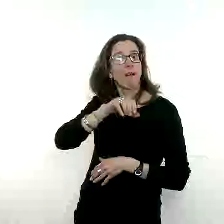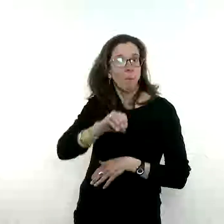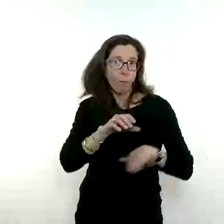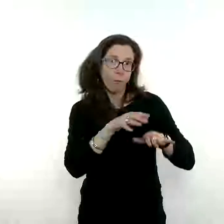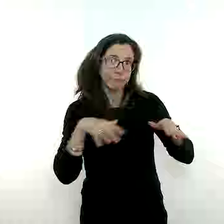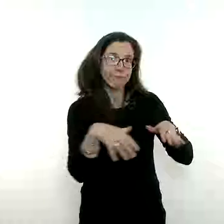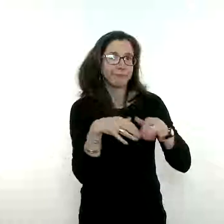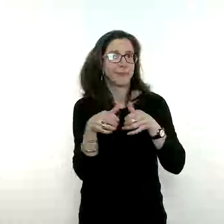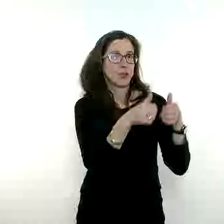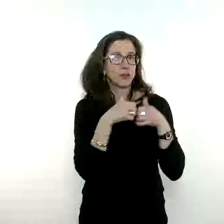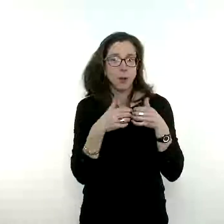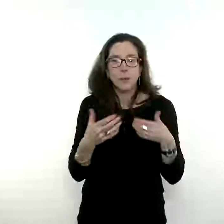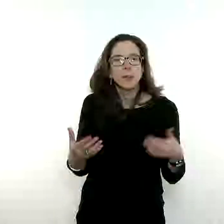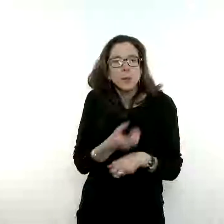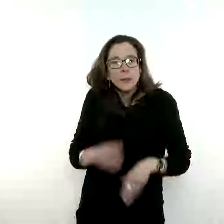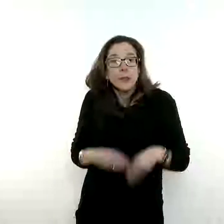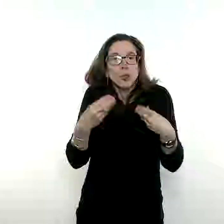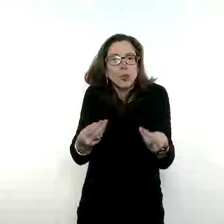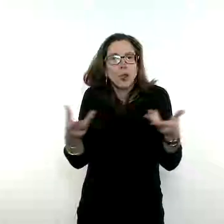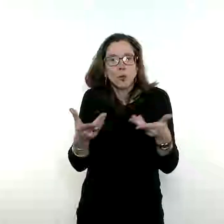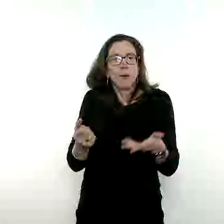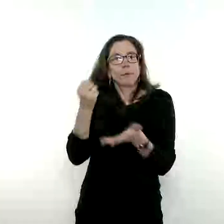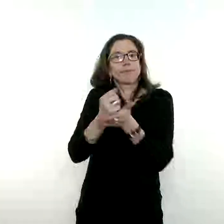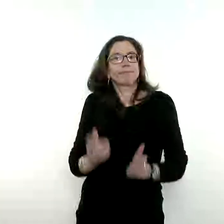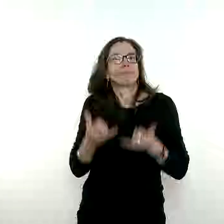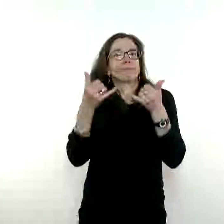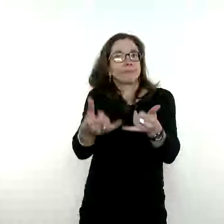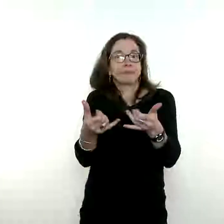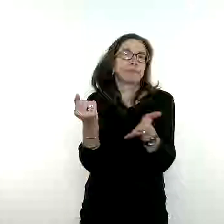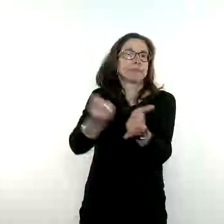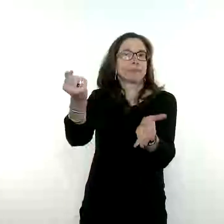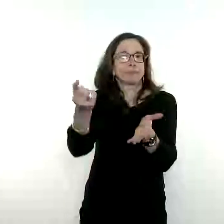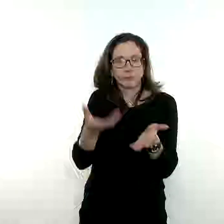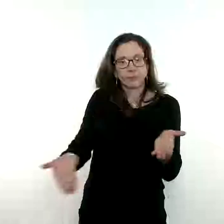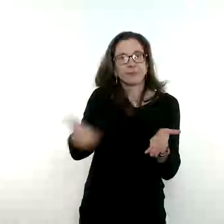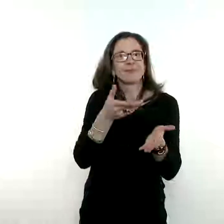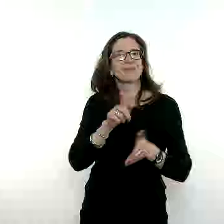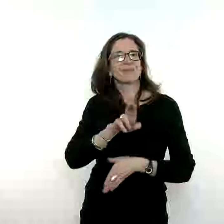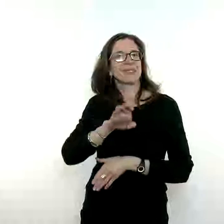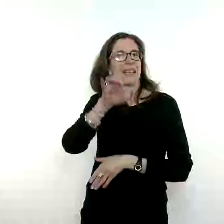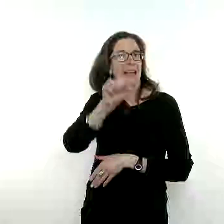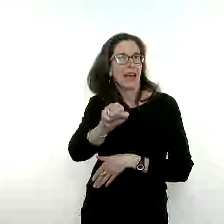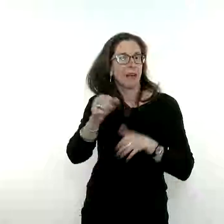terres sont devenus Grès de Montpellier. Et c'est pour cette raison qu'aujourd'hui,